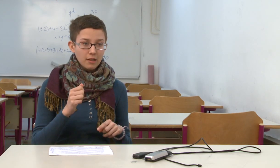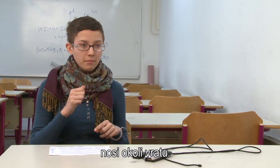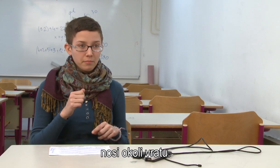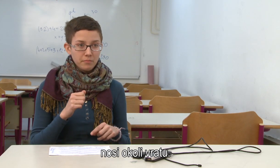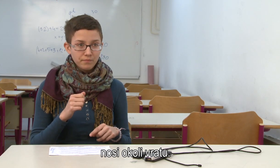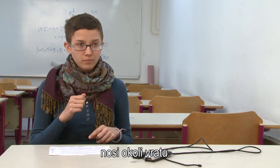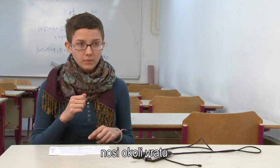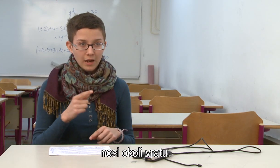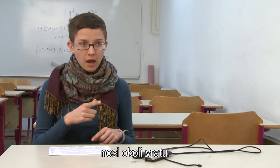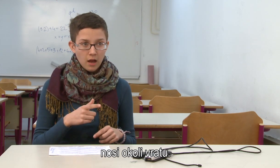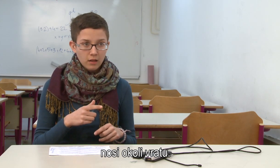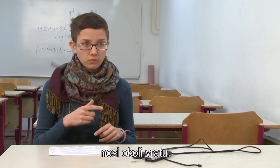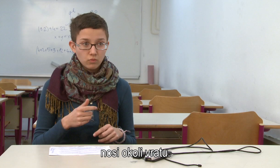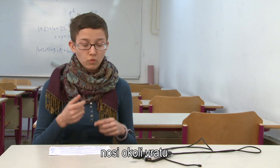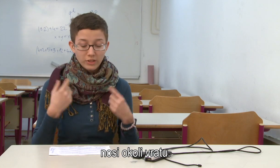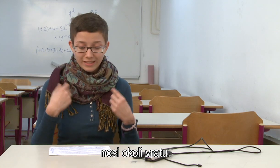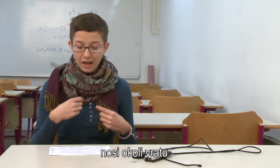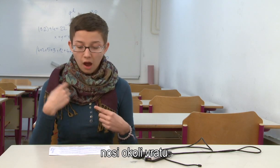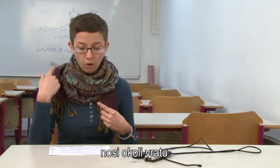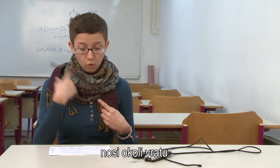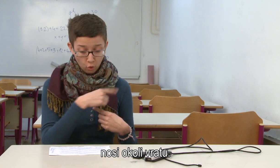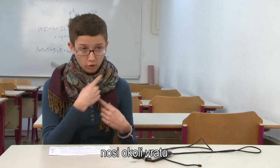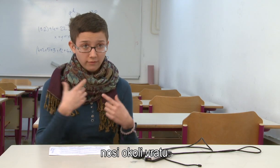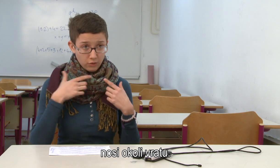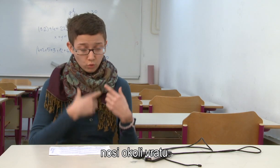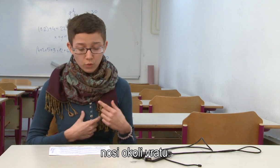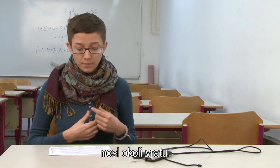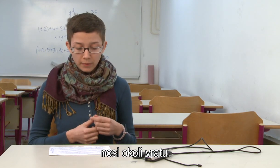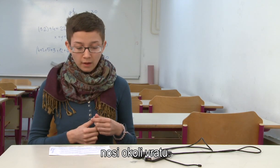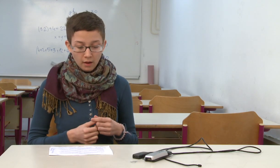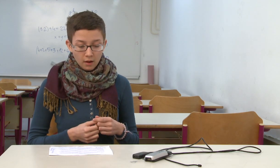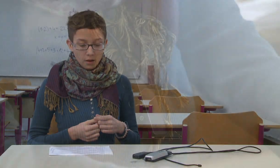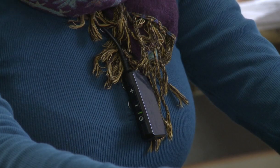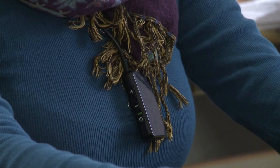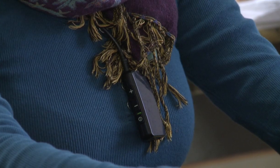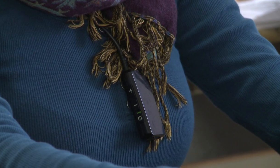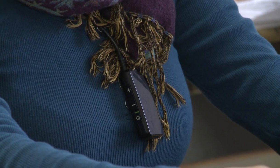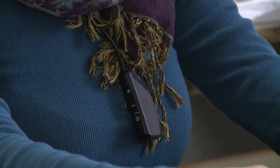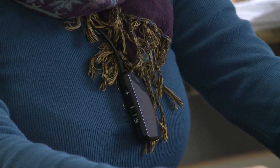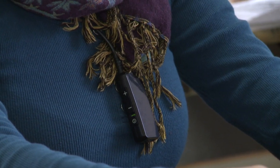in sem ga nosila okrog vratu.